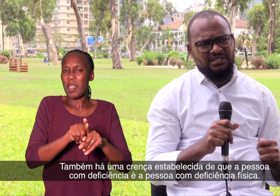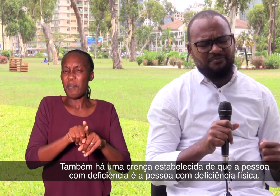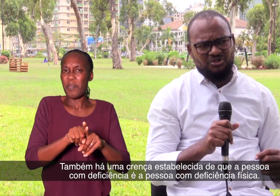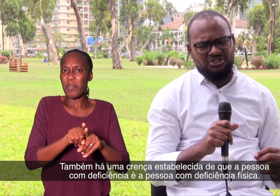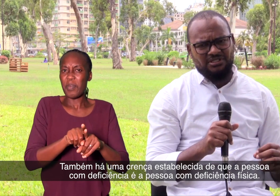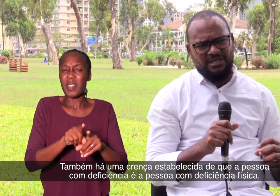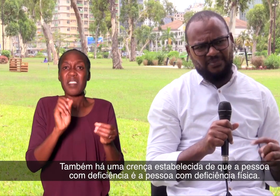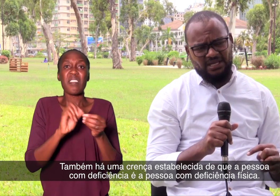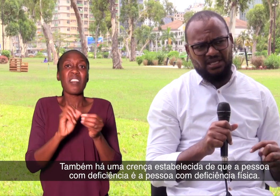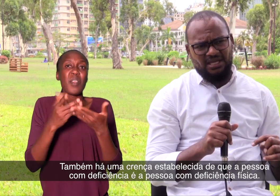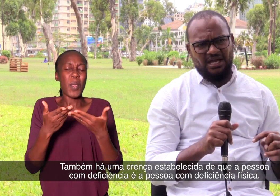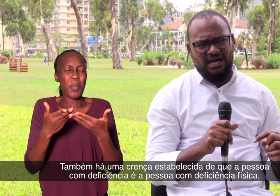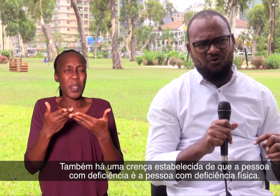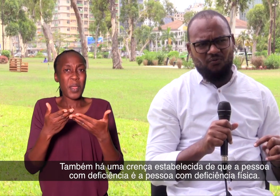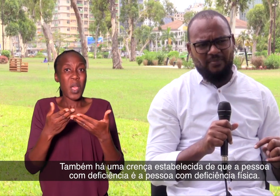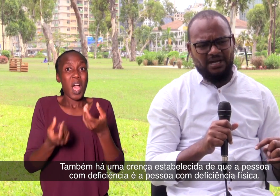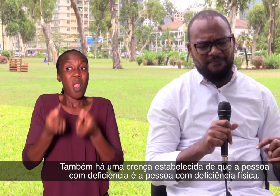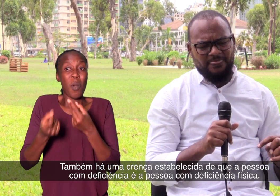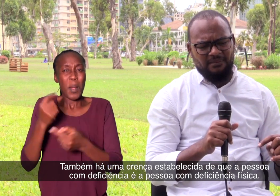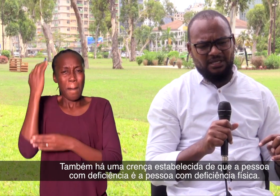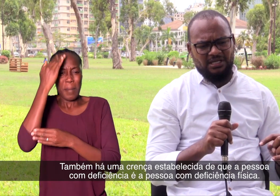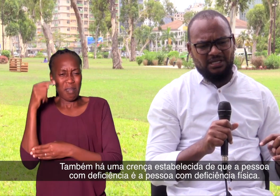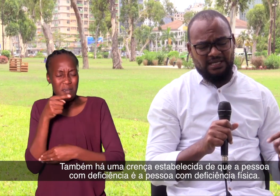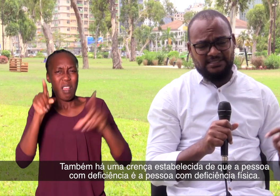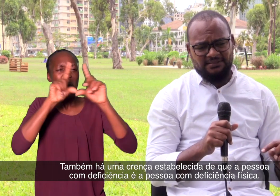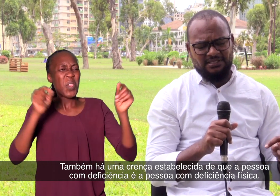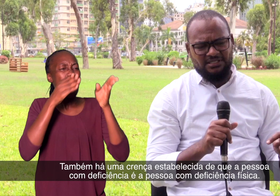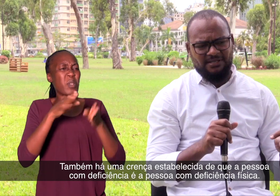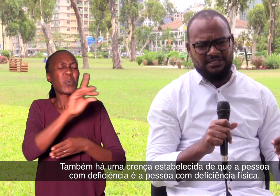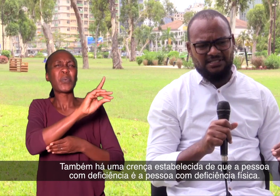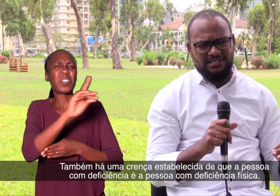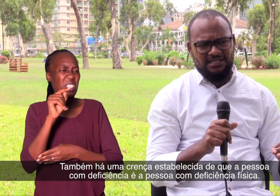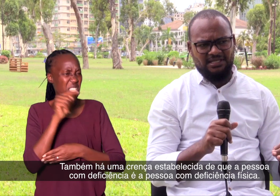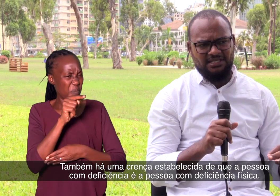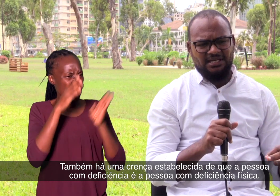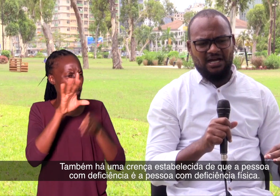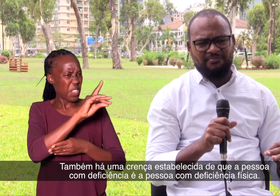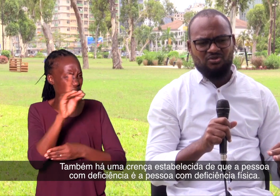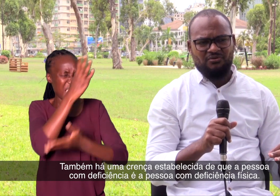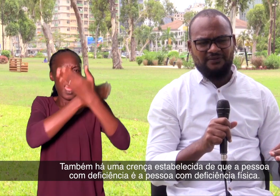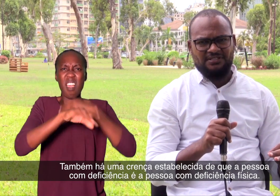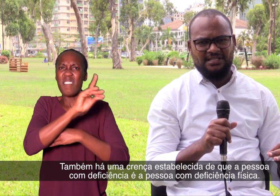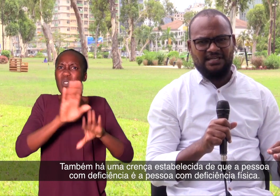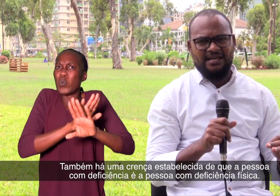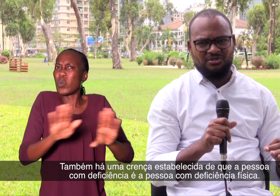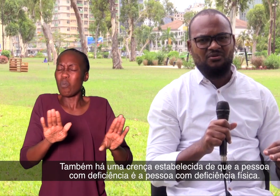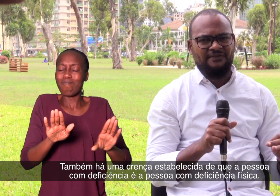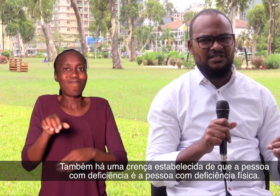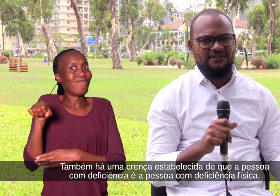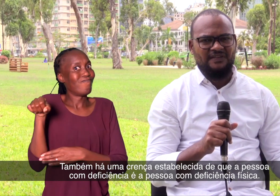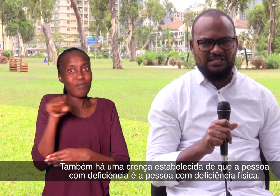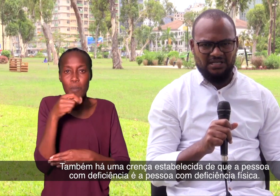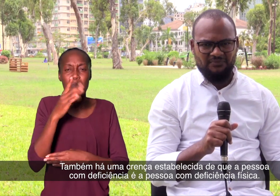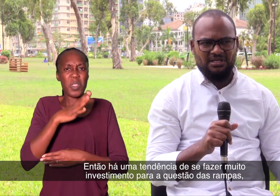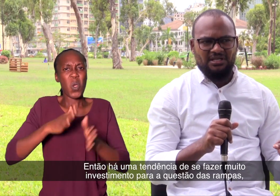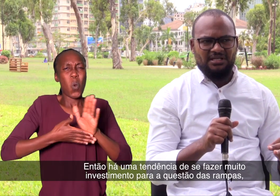E, depois, também, há uma crença estabelecida de que a pessoa com deficiência é a pessoa com